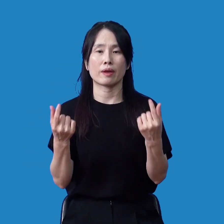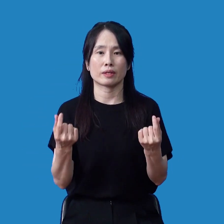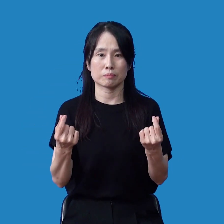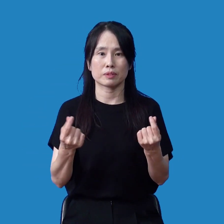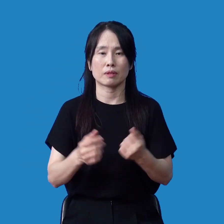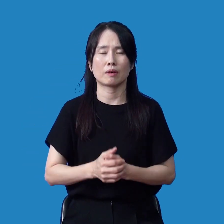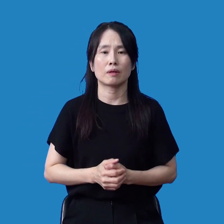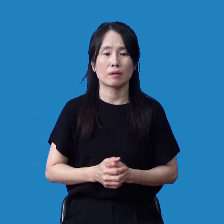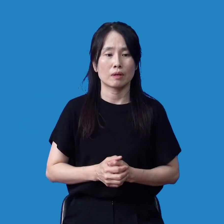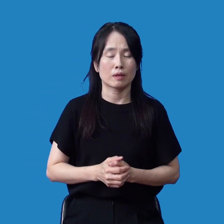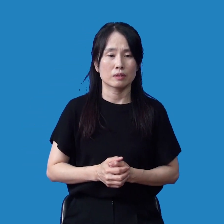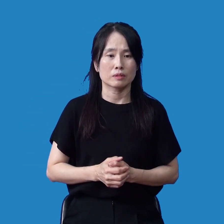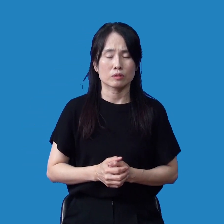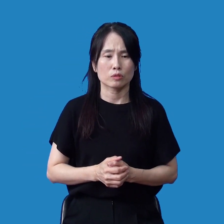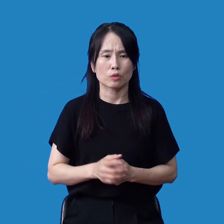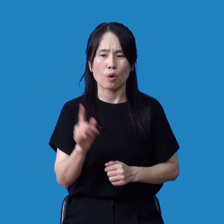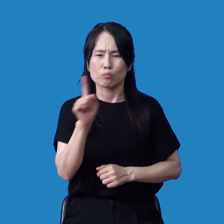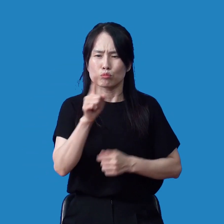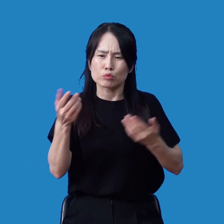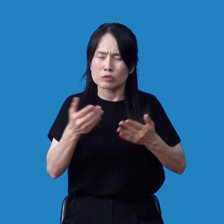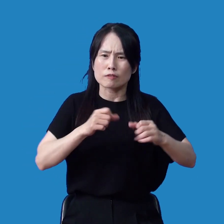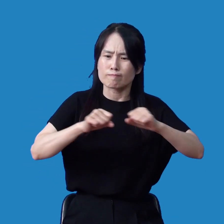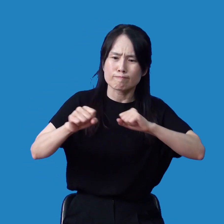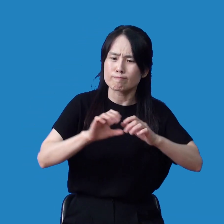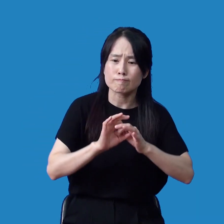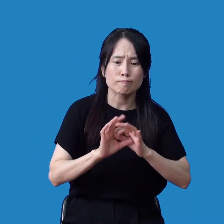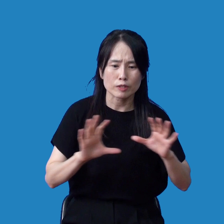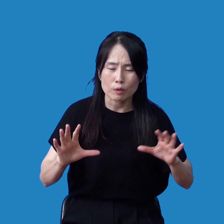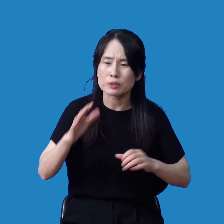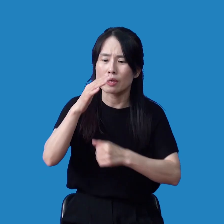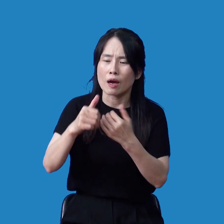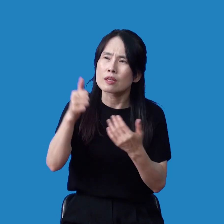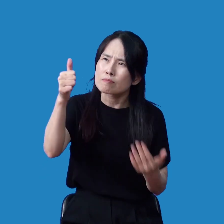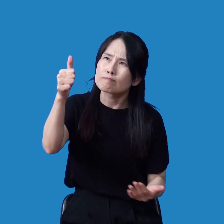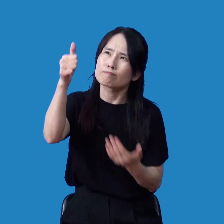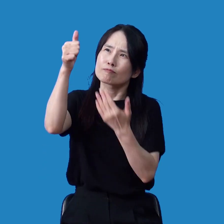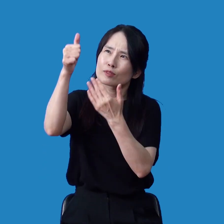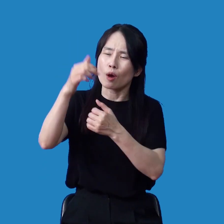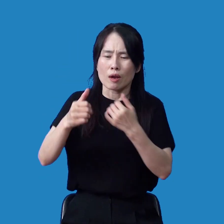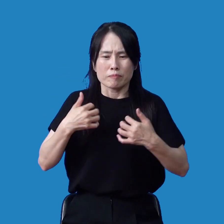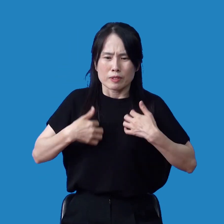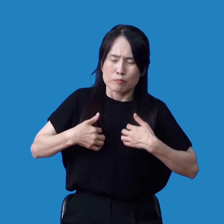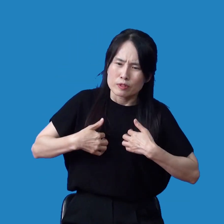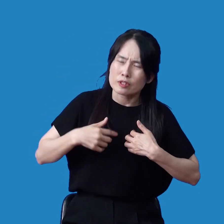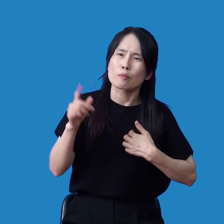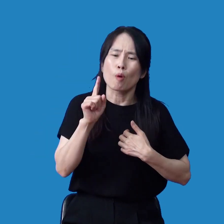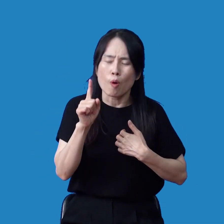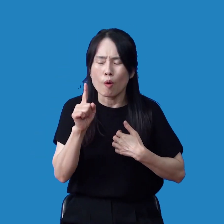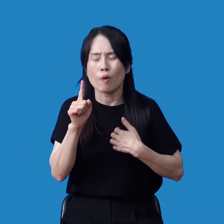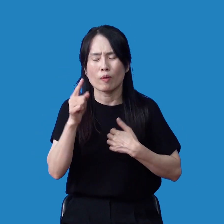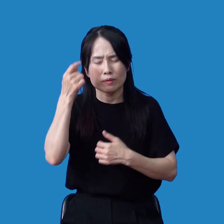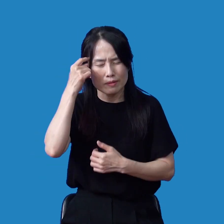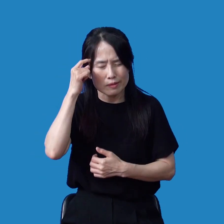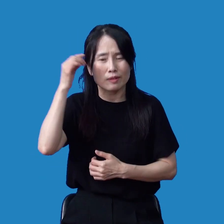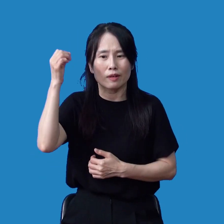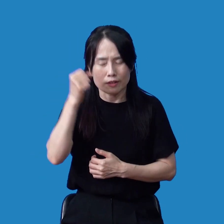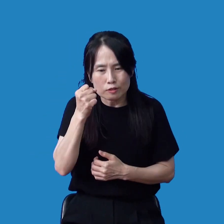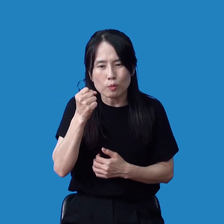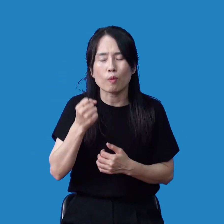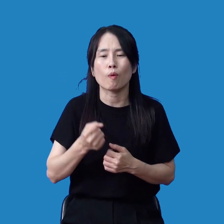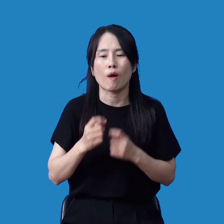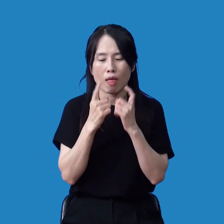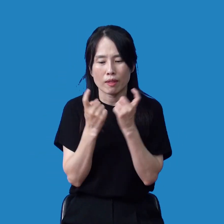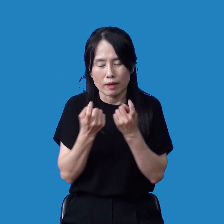그들은 무슨 일을 하든지 하나님을 바라보면서 하나님을 기쁘시게 해드리기 위해서 전심을 다해서 일을